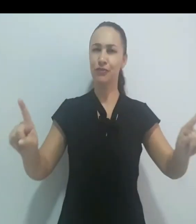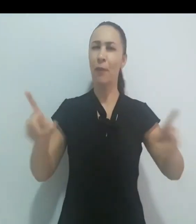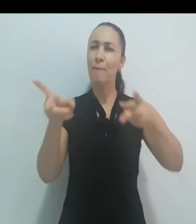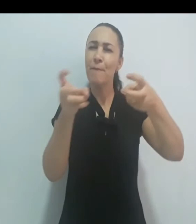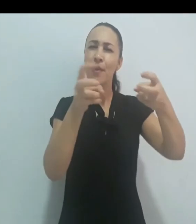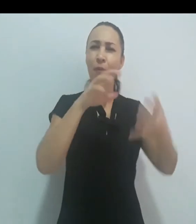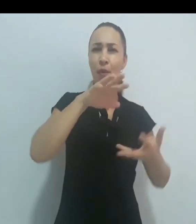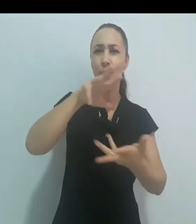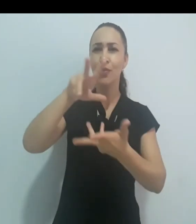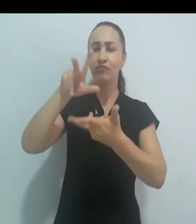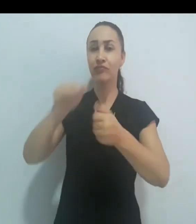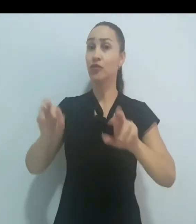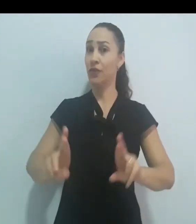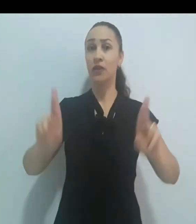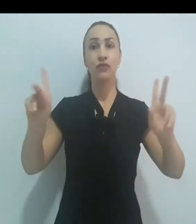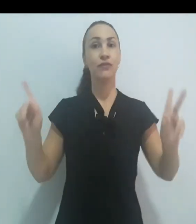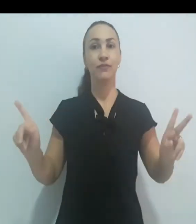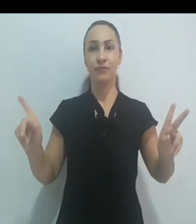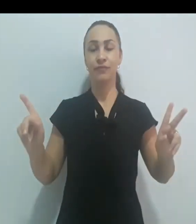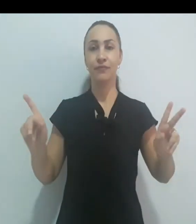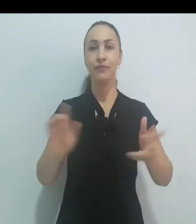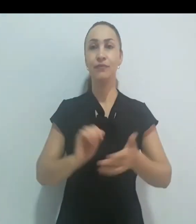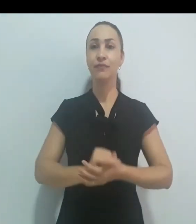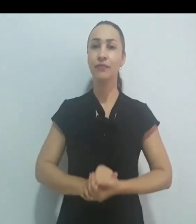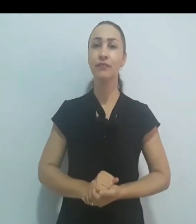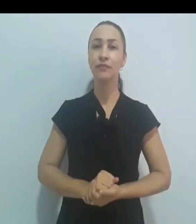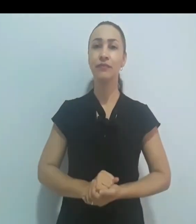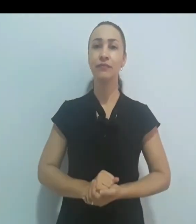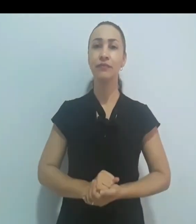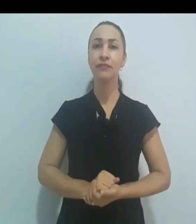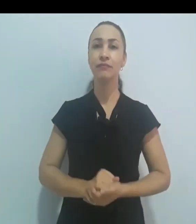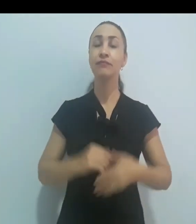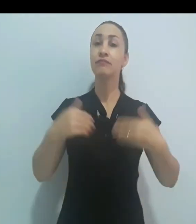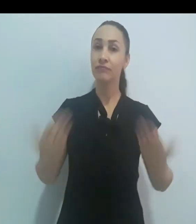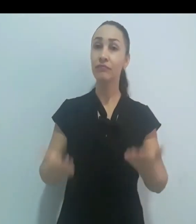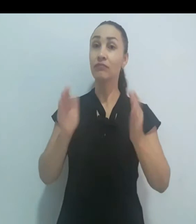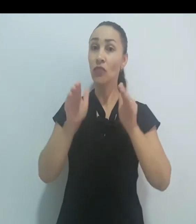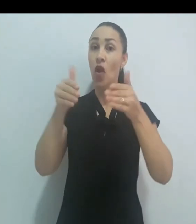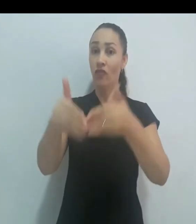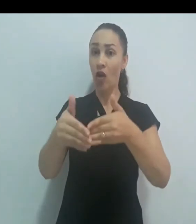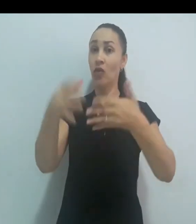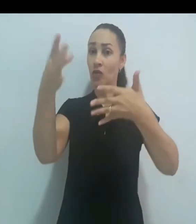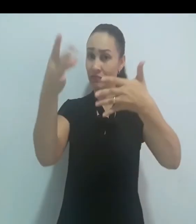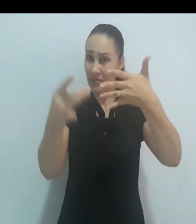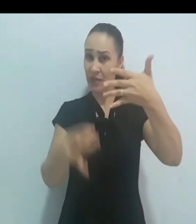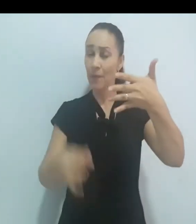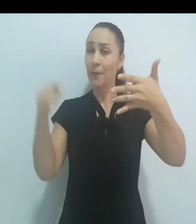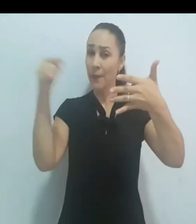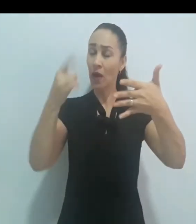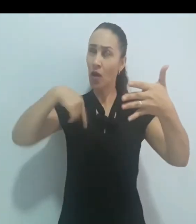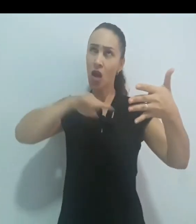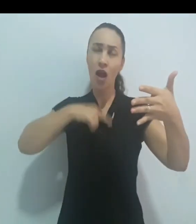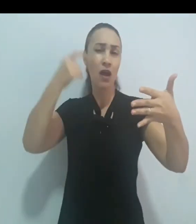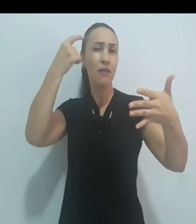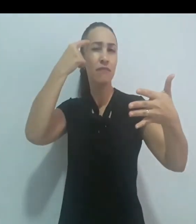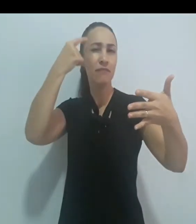outra forma de ver o mundo, de perceber o mundo. Então, é nesse aspecto, né, que a